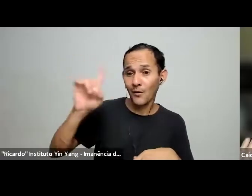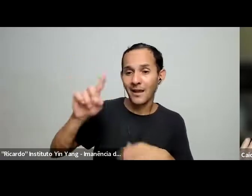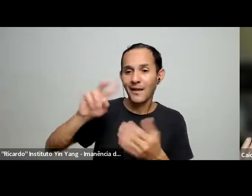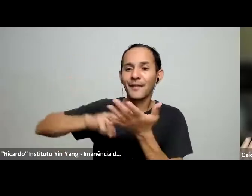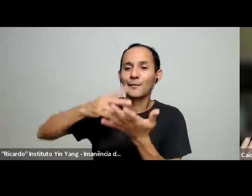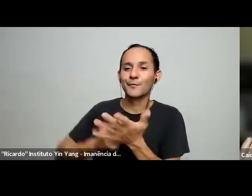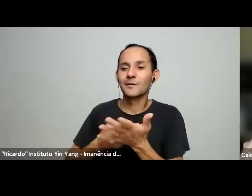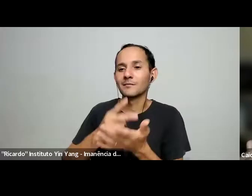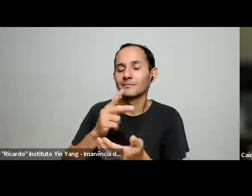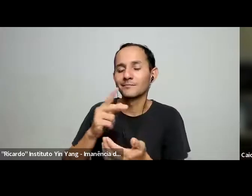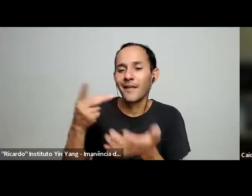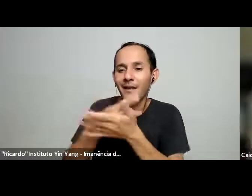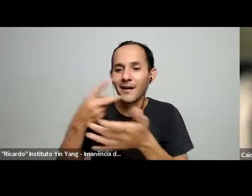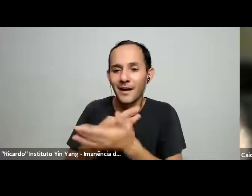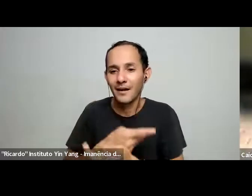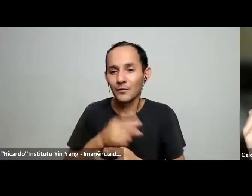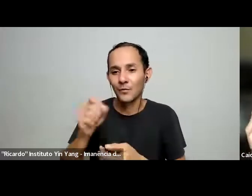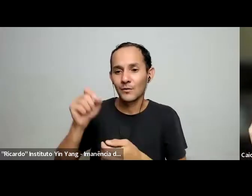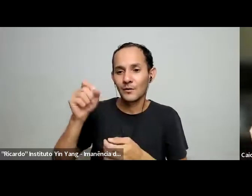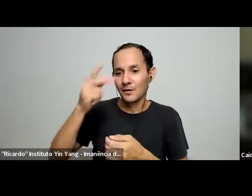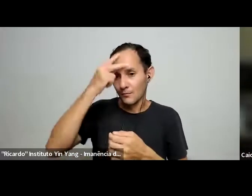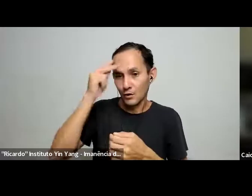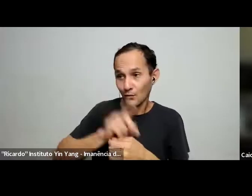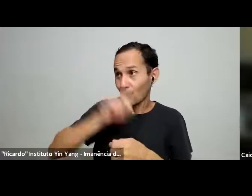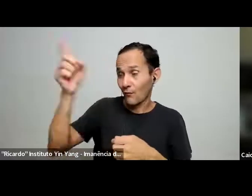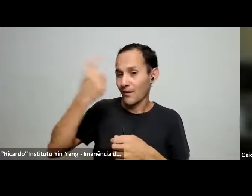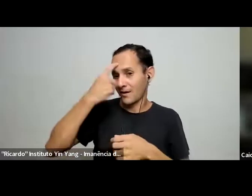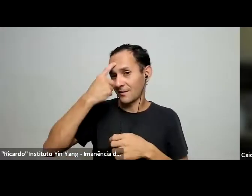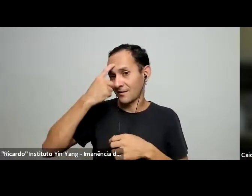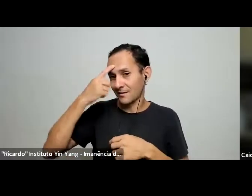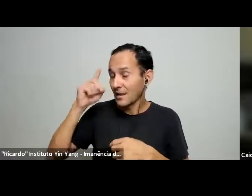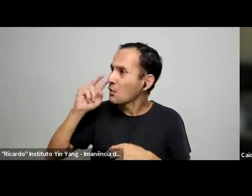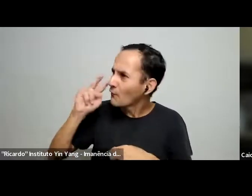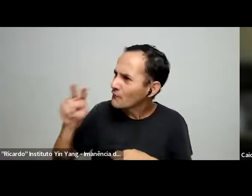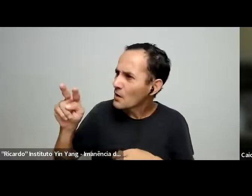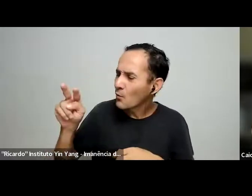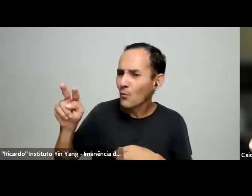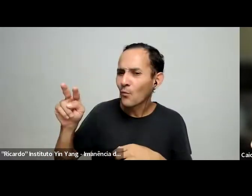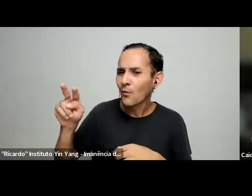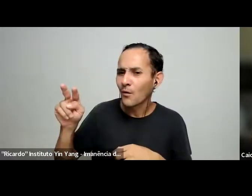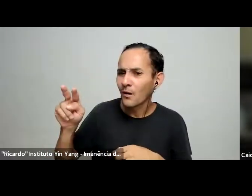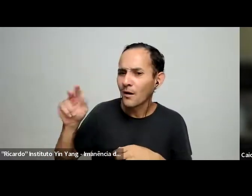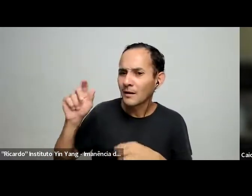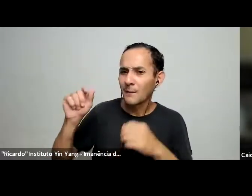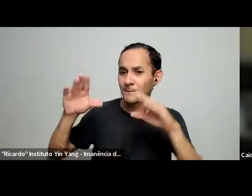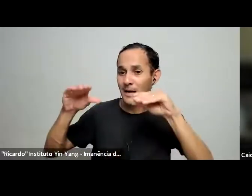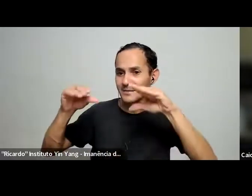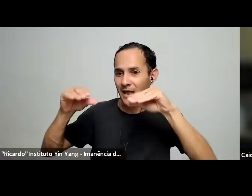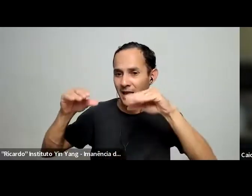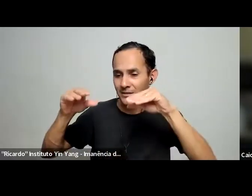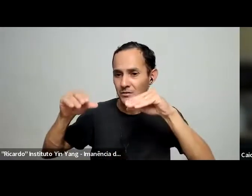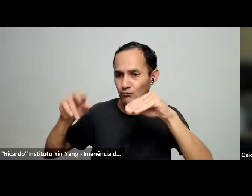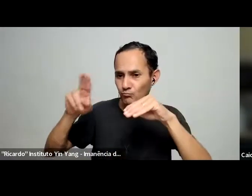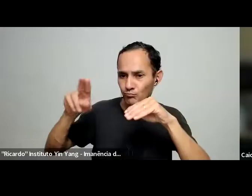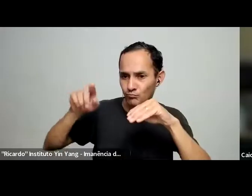tradução, né? Na época que o Leboe foi para a Índia e viu uma massagem sendo